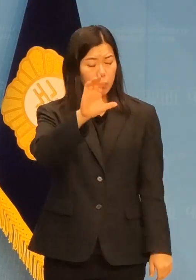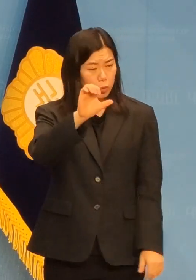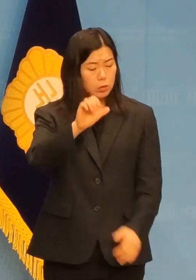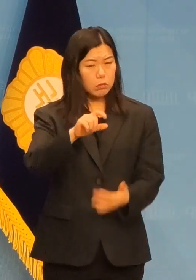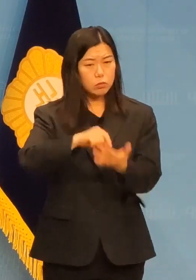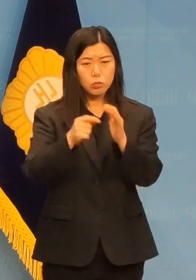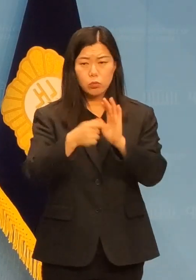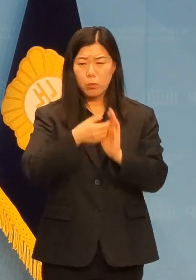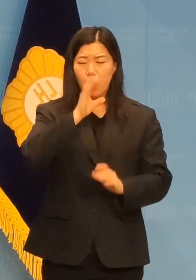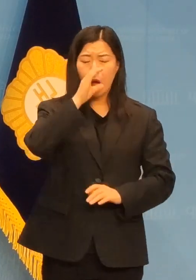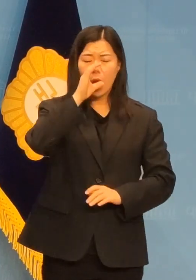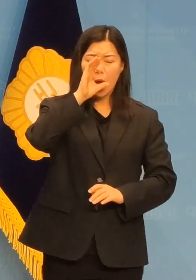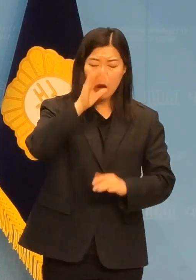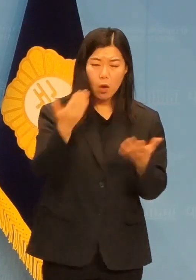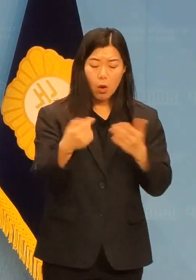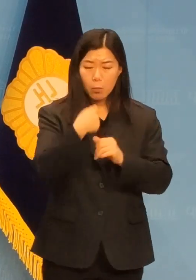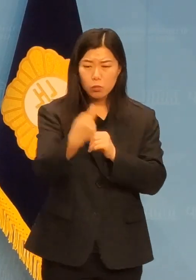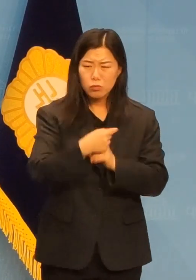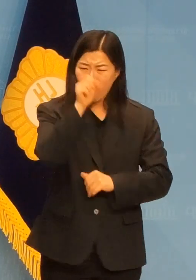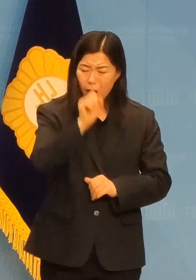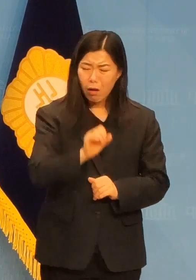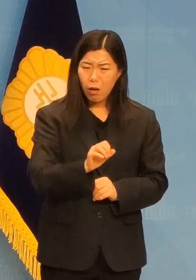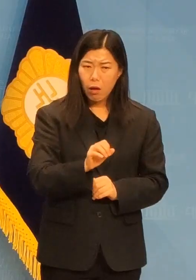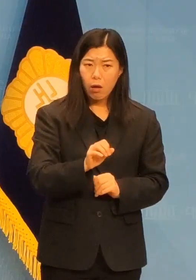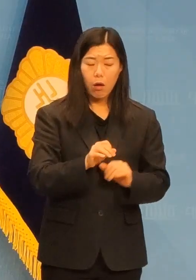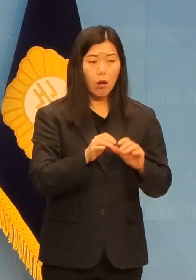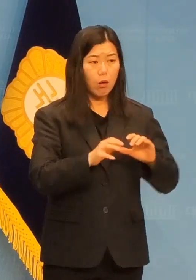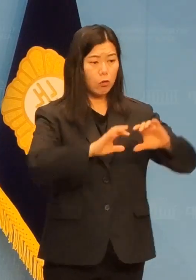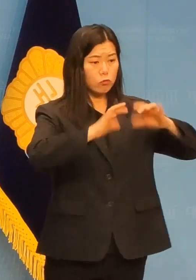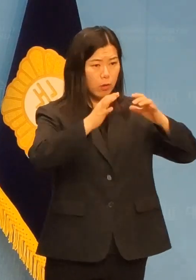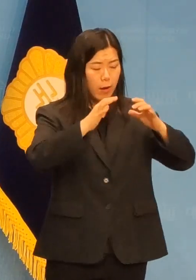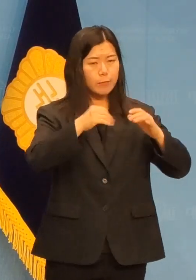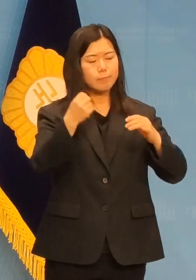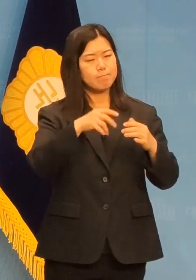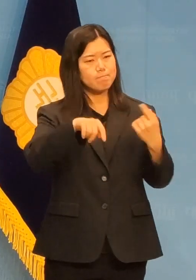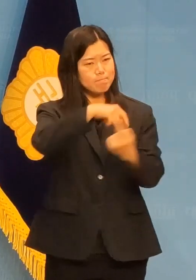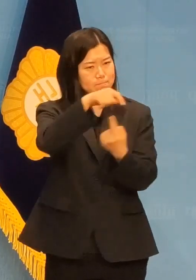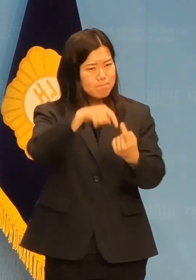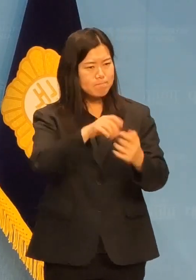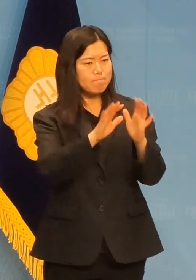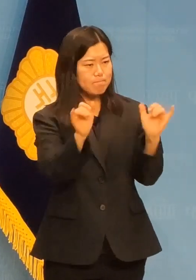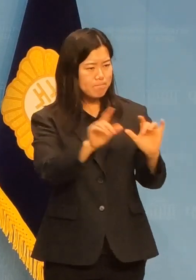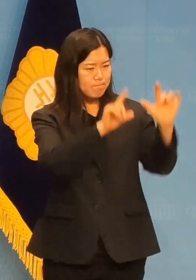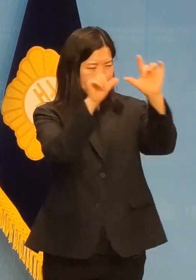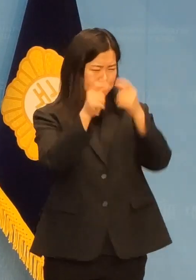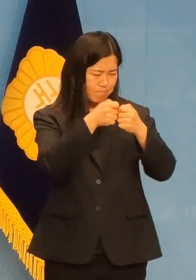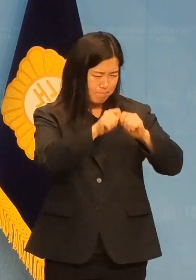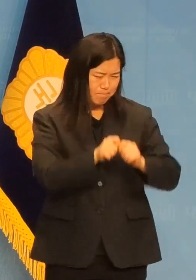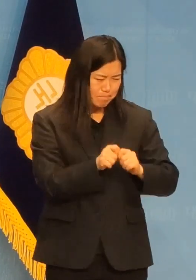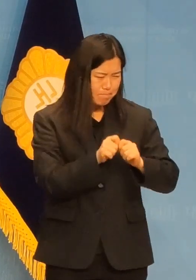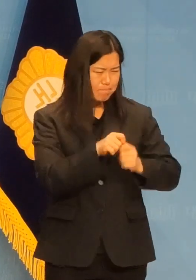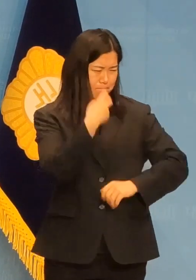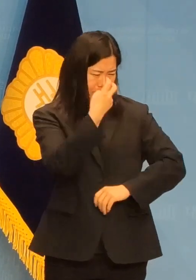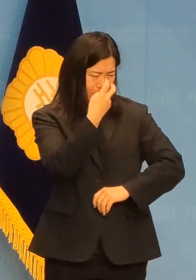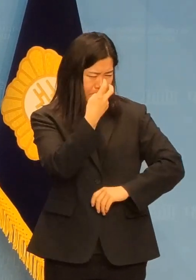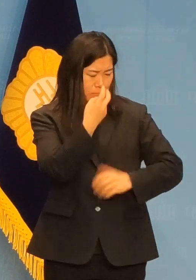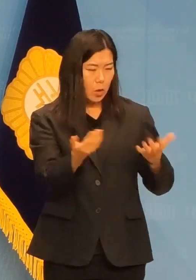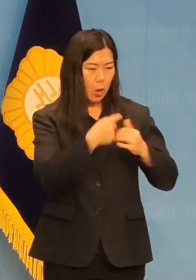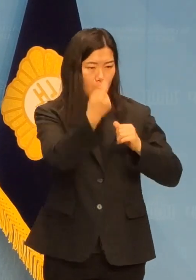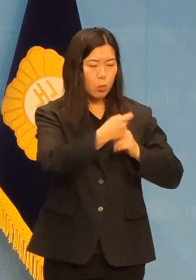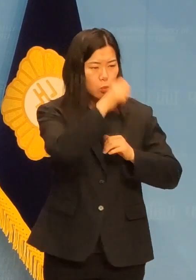대통령의 업무보고가 좋습니까? 국정과 국민의 삶을 꼼꼼히 챙기는 대통령의 업무보고가